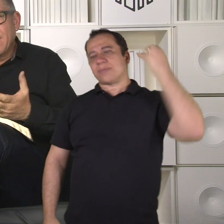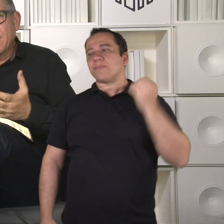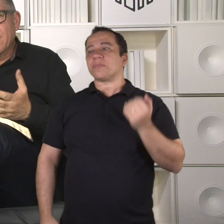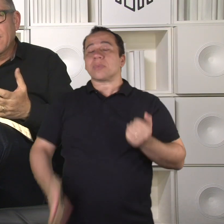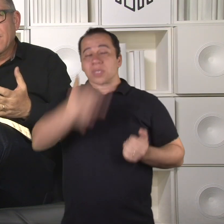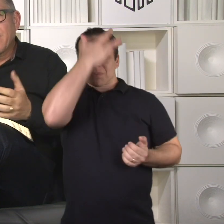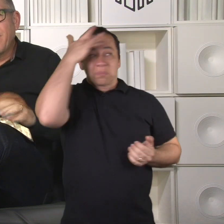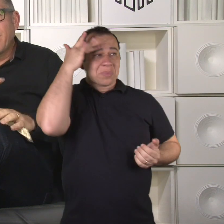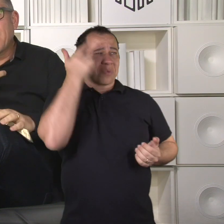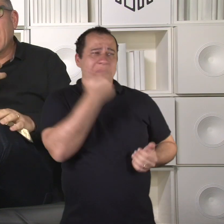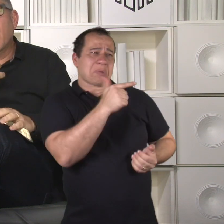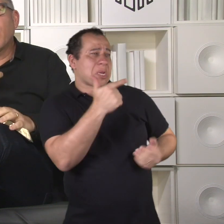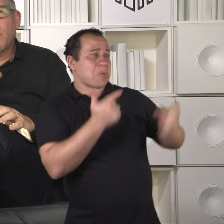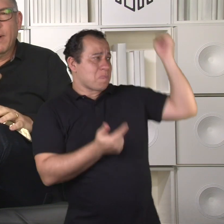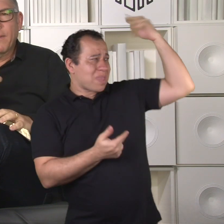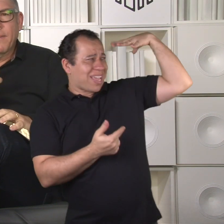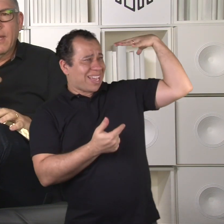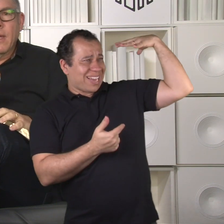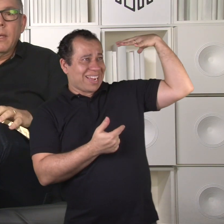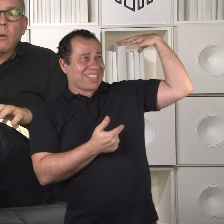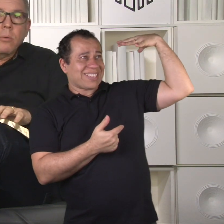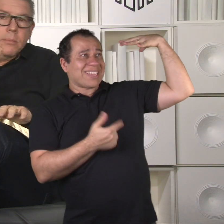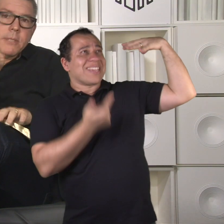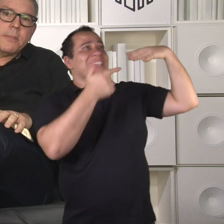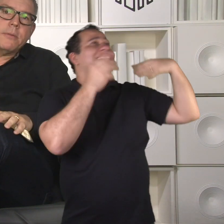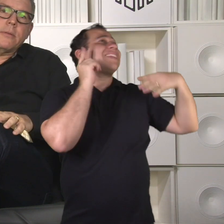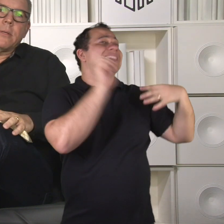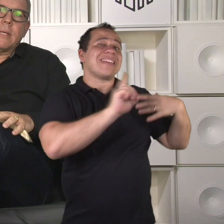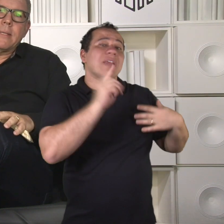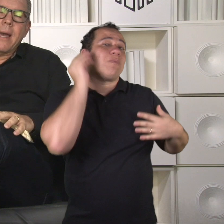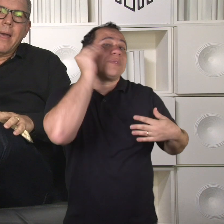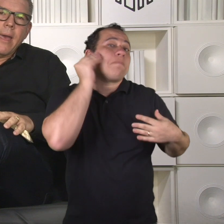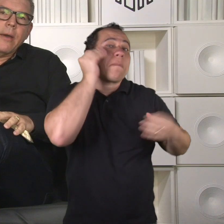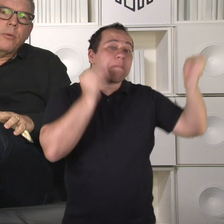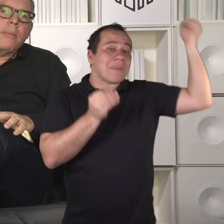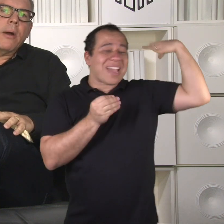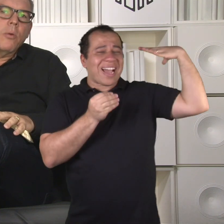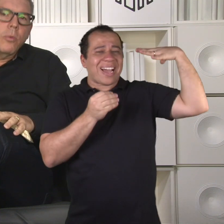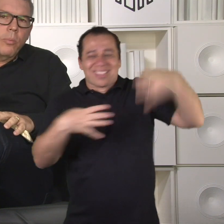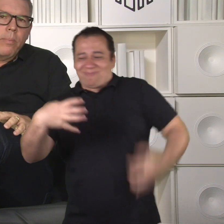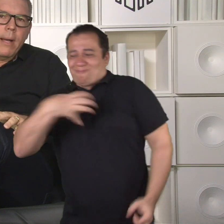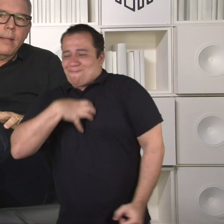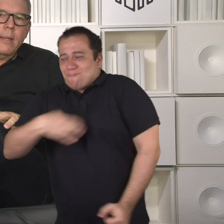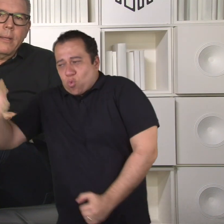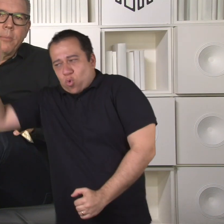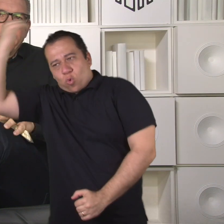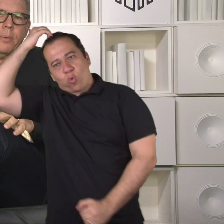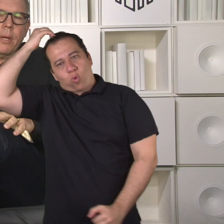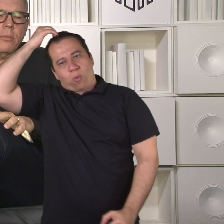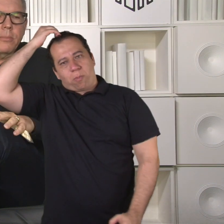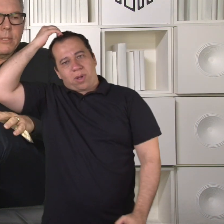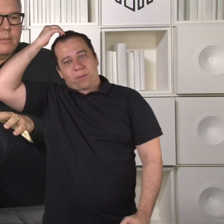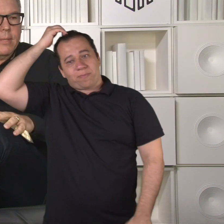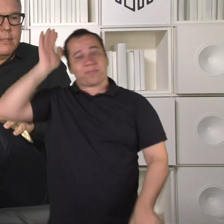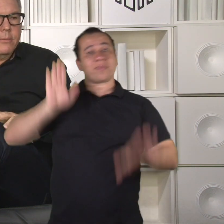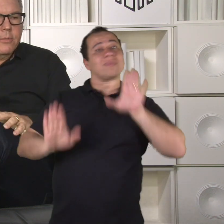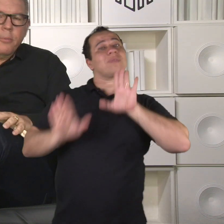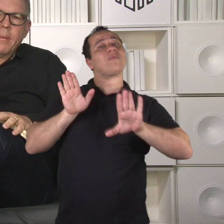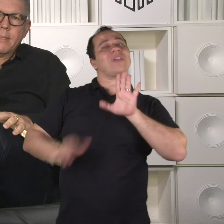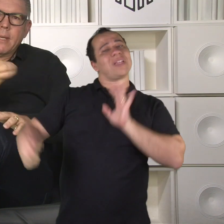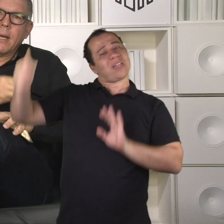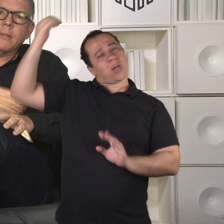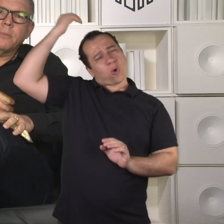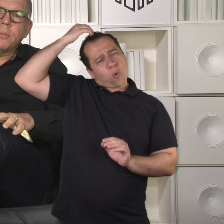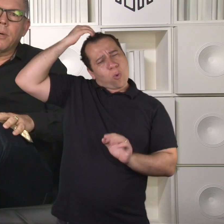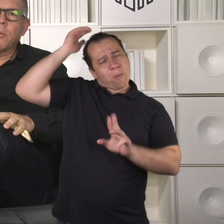graça de Deus vive uma culpa. E algumas pessoas carregam uma culpa por alguma situação do